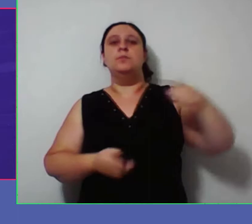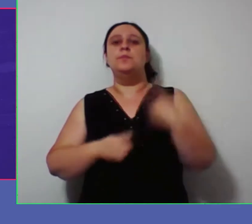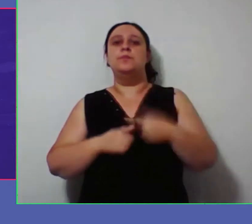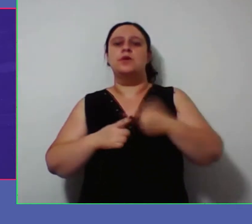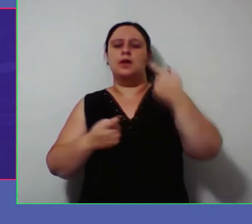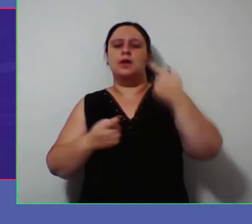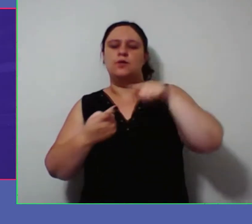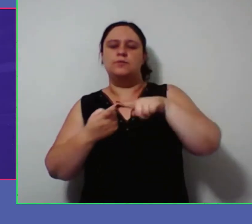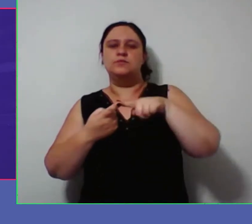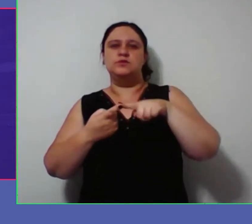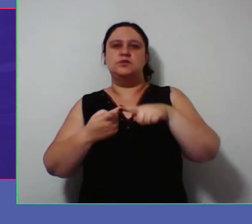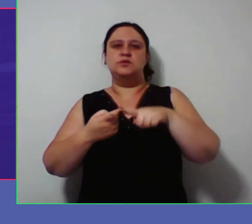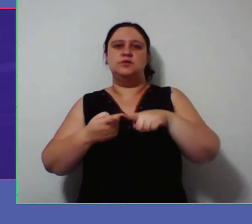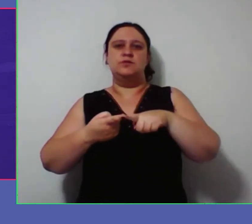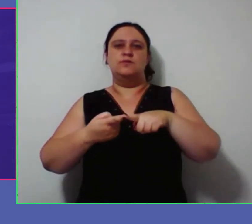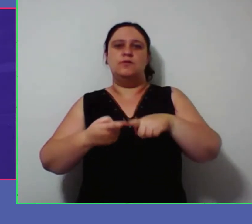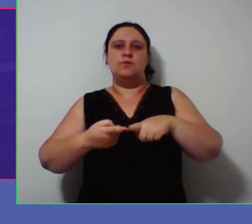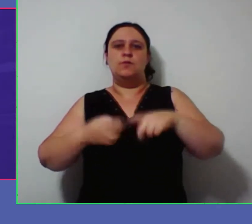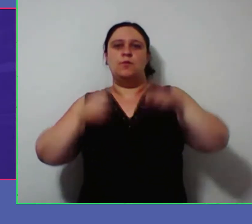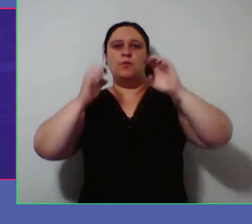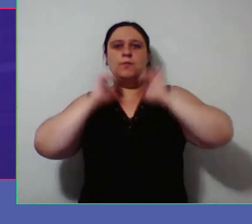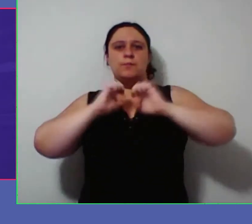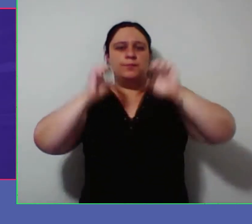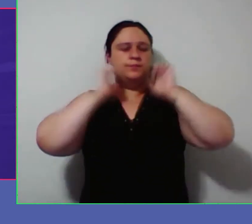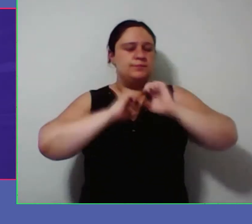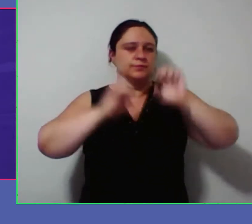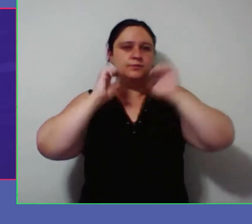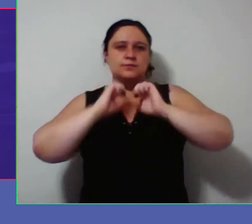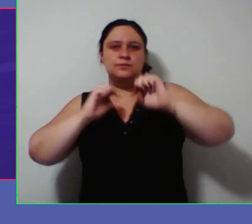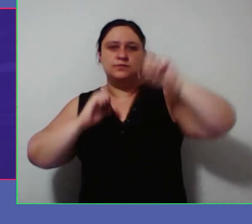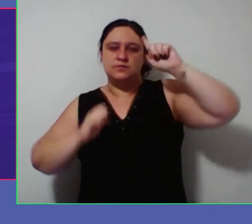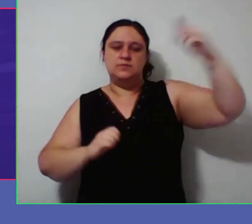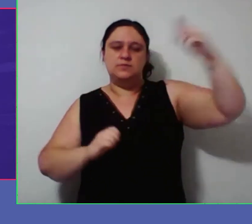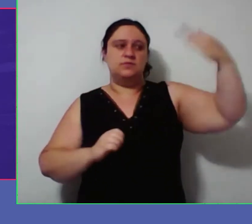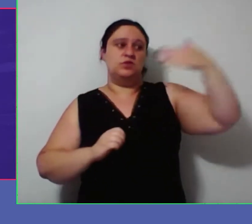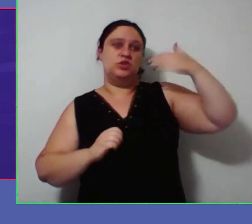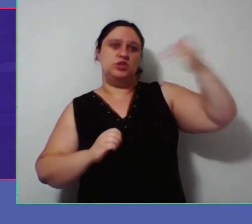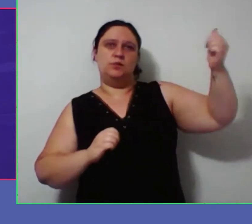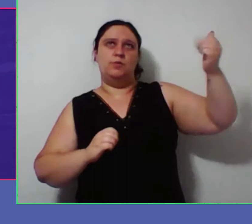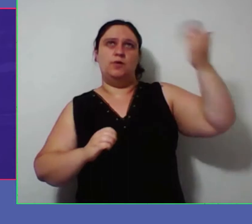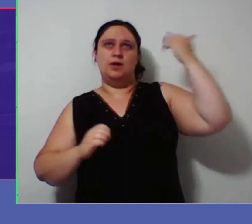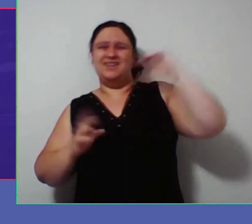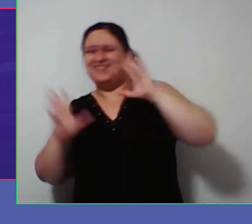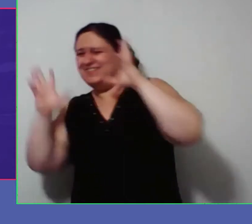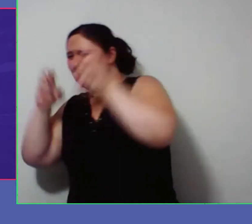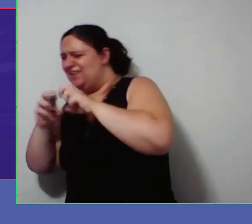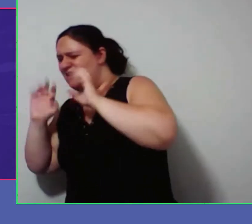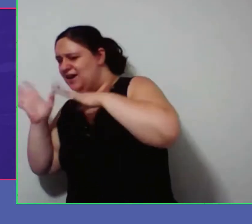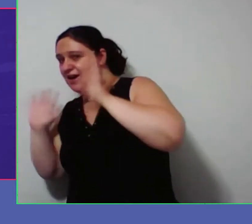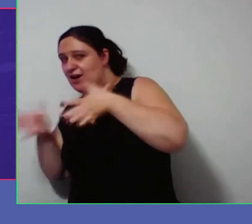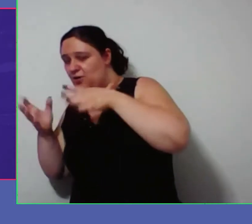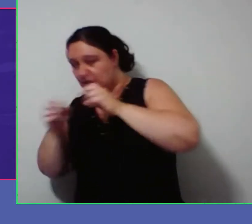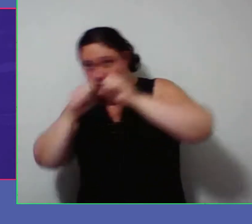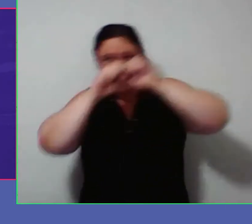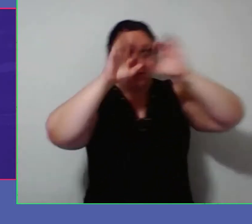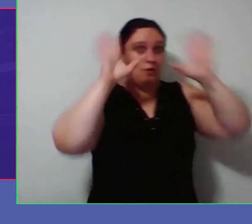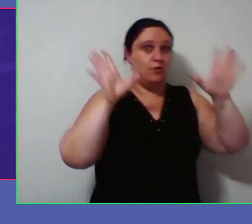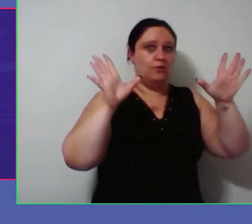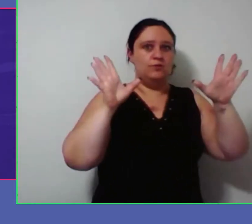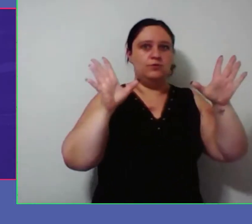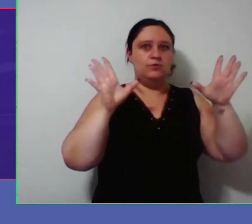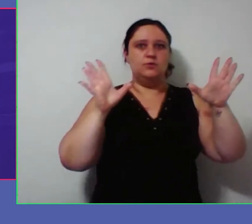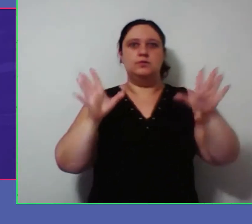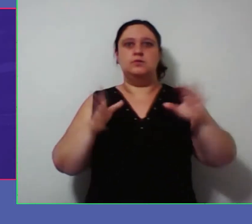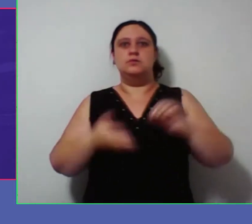virtudes daquele que vos chamou das trevas para a sua maravilhosa luz. Vós sim que antes não erais povo,